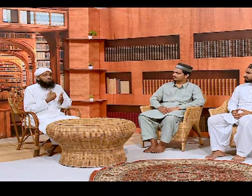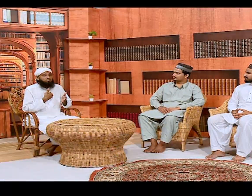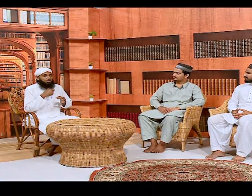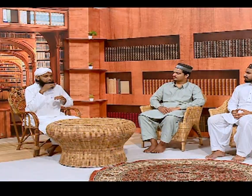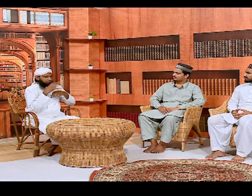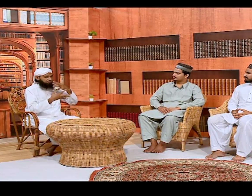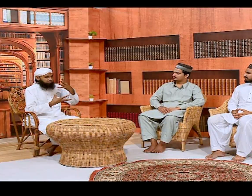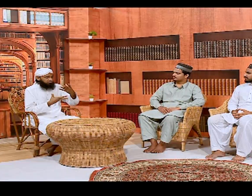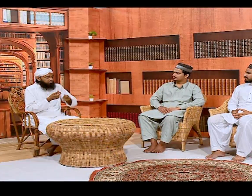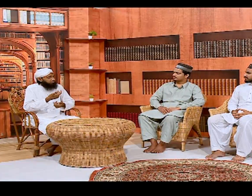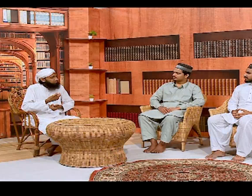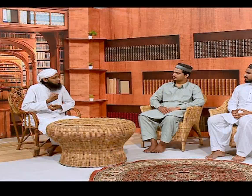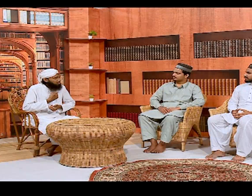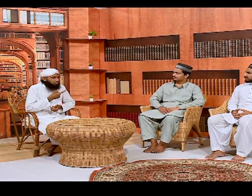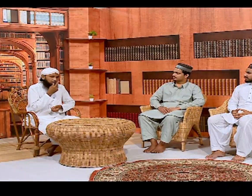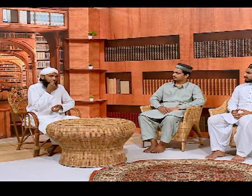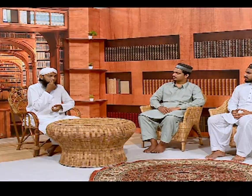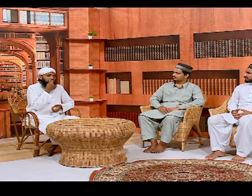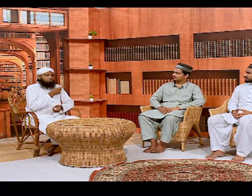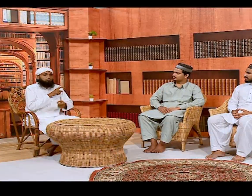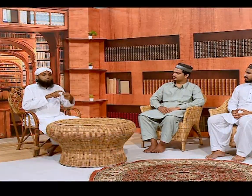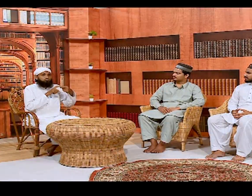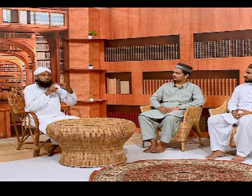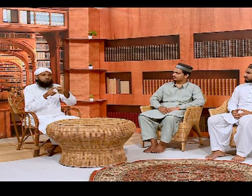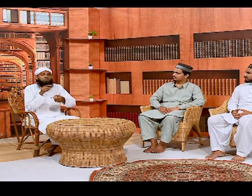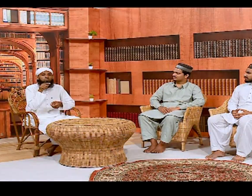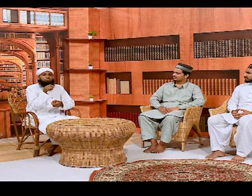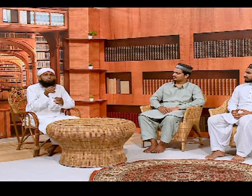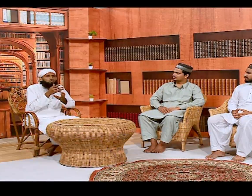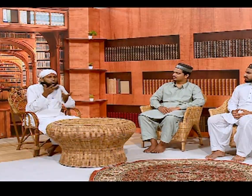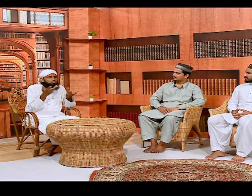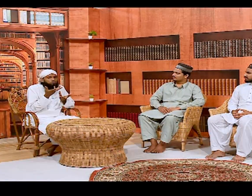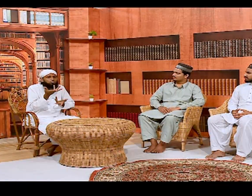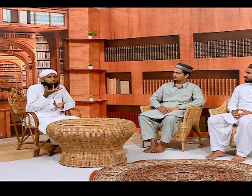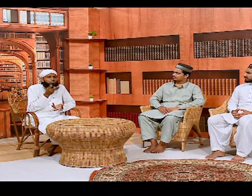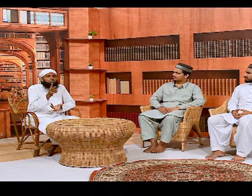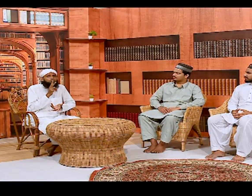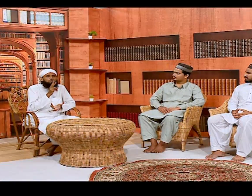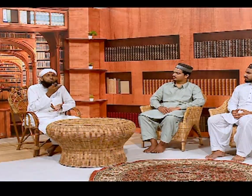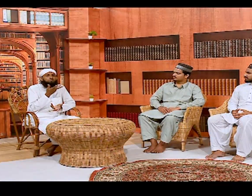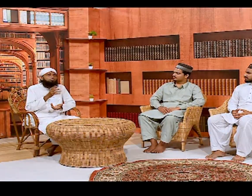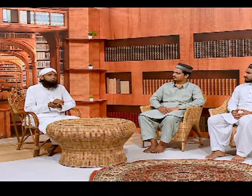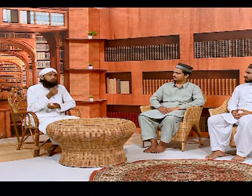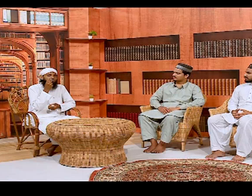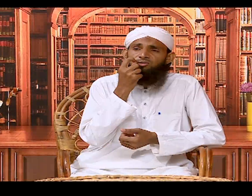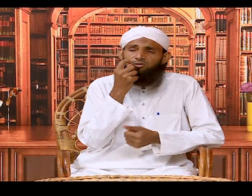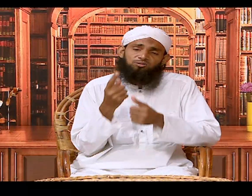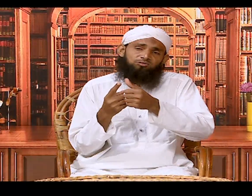ہے۔ میں نے اس سے پوچھا، اے شخص تو ایسا کیوں اور کس وجہ سے کہہ رہا ہے؟ وہ پراسرار شخص بولا، اے